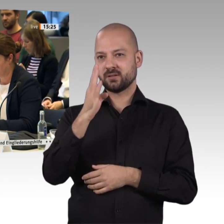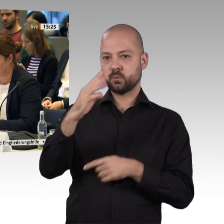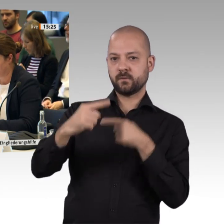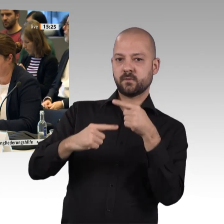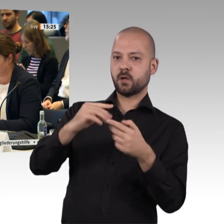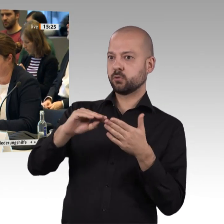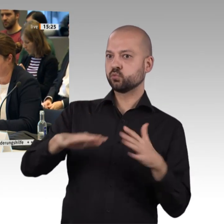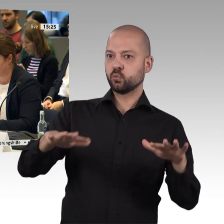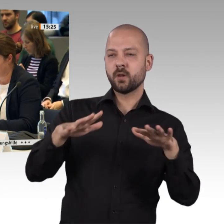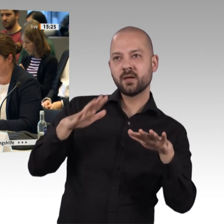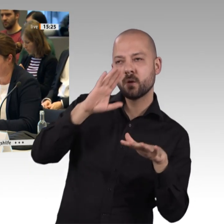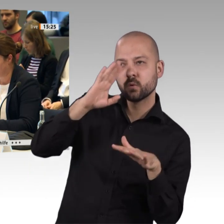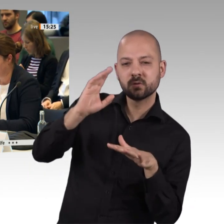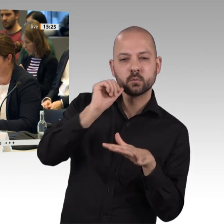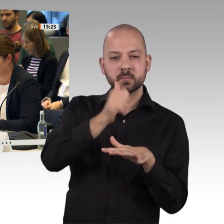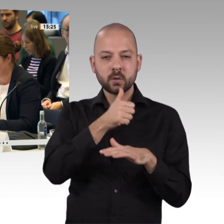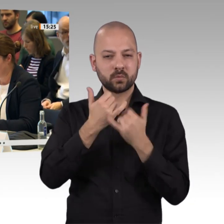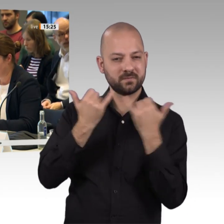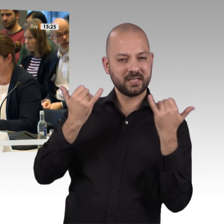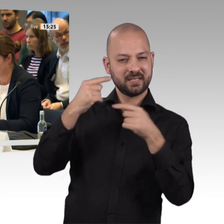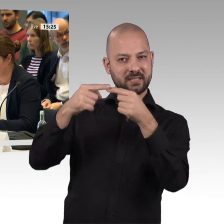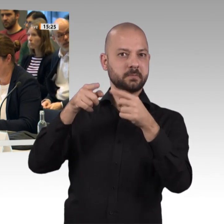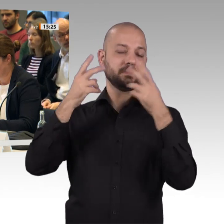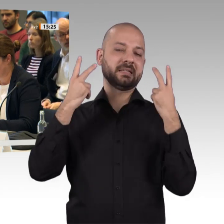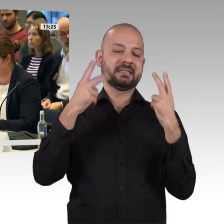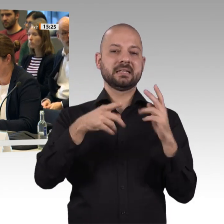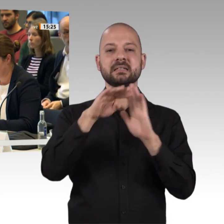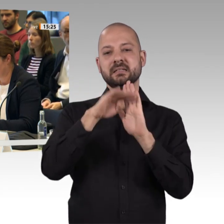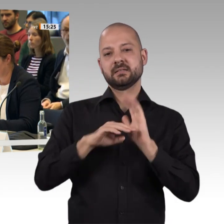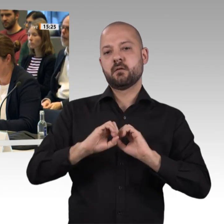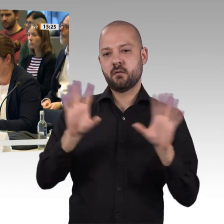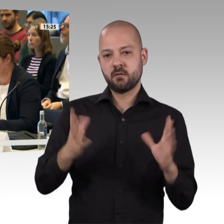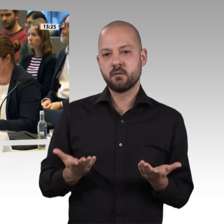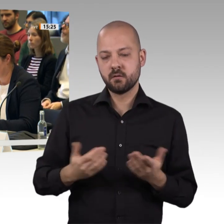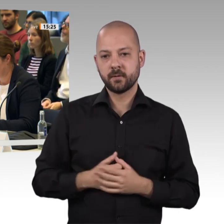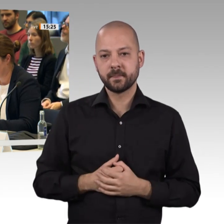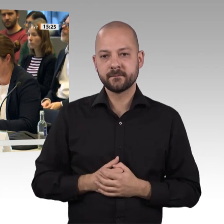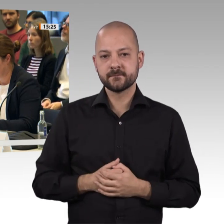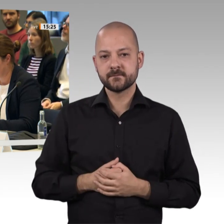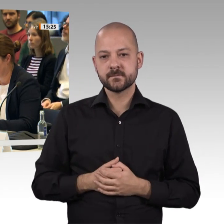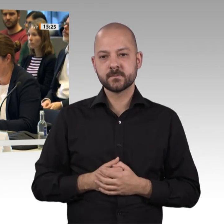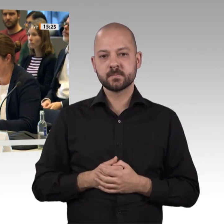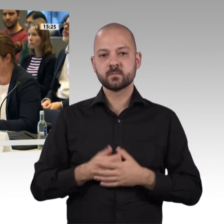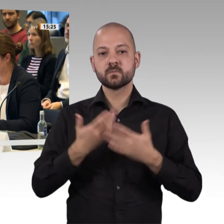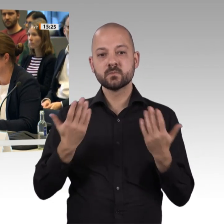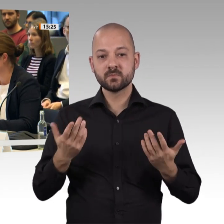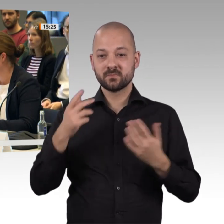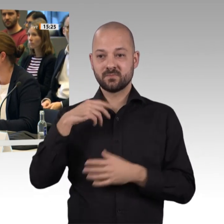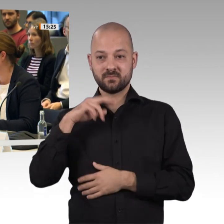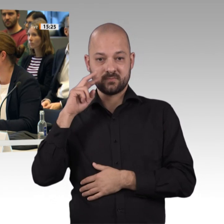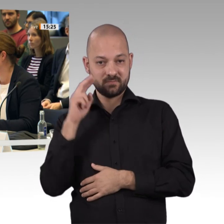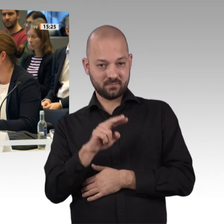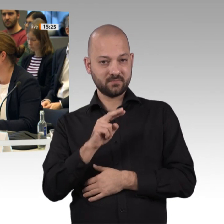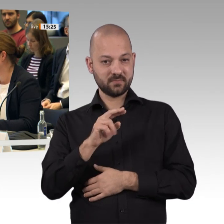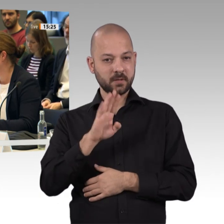schon ausgeführt, die Träger der Eingliederungshilfe ja auch eine bestimmte Rolle. Für die Zusammenarbeit möchte ich gern auf die Empfehlungen der BAR zum